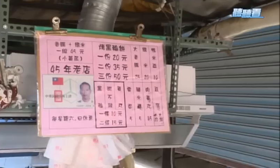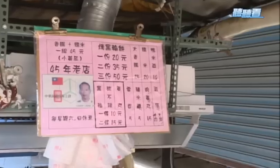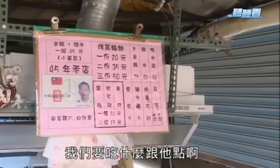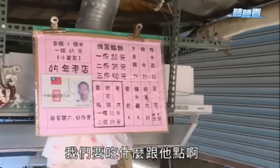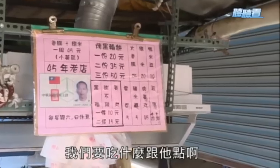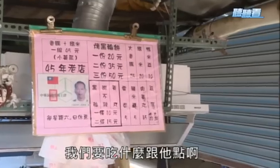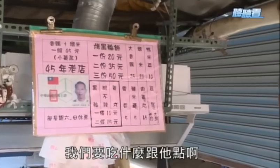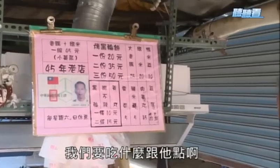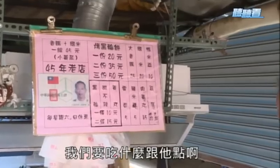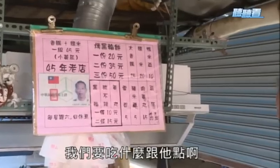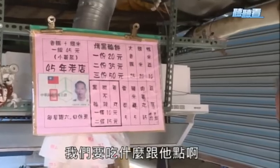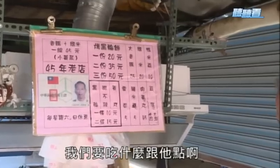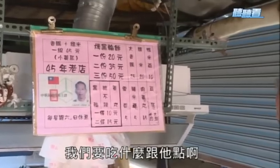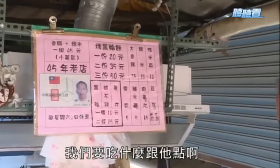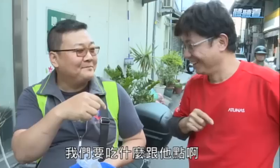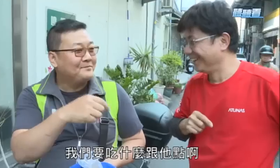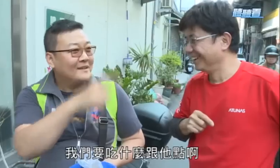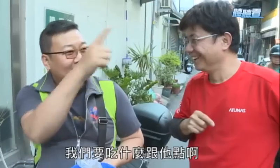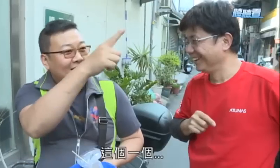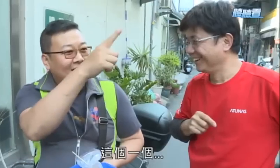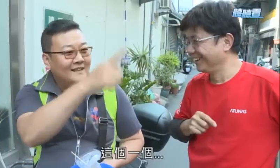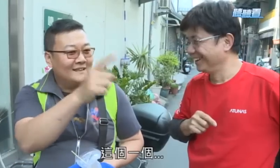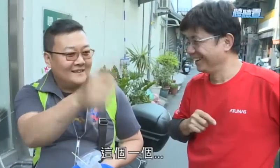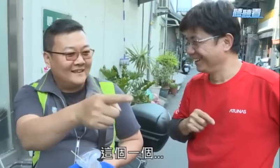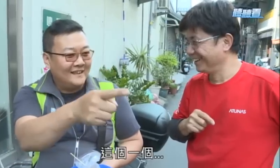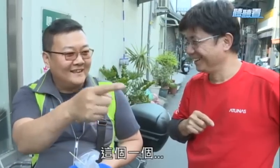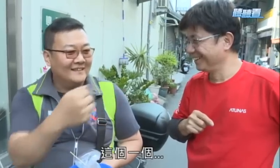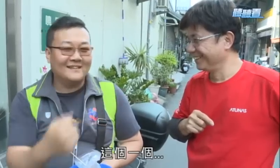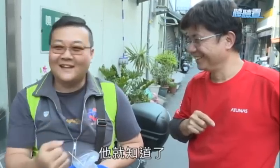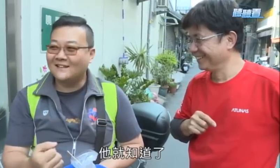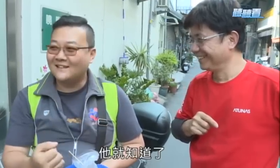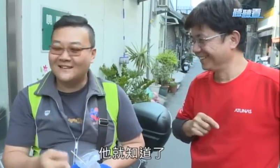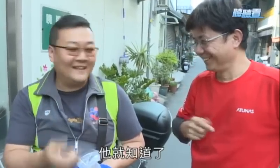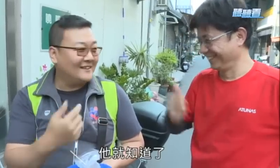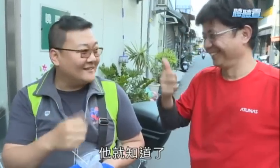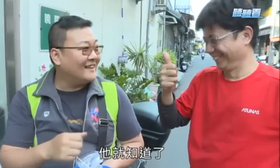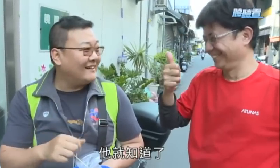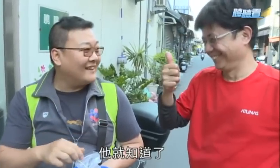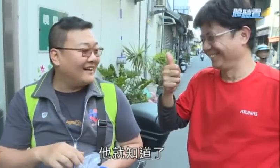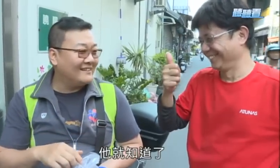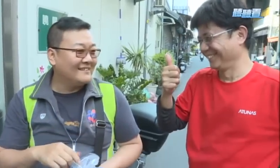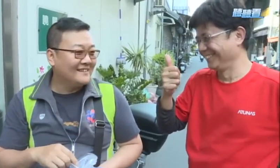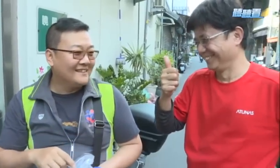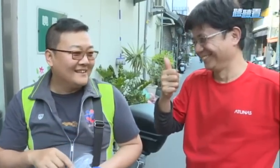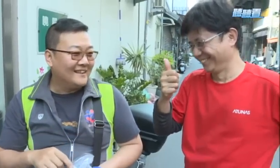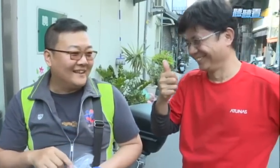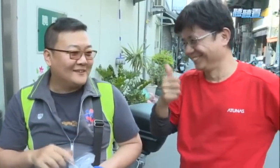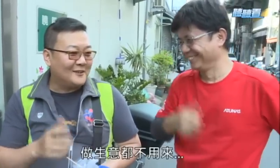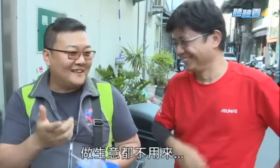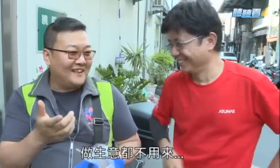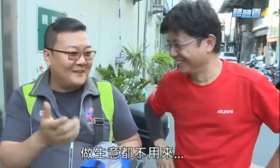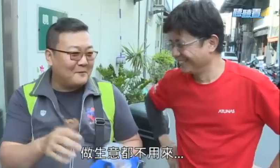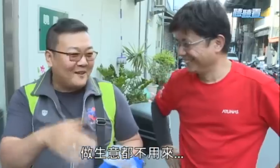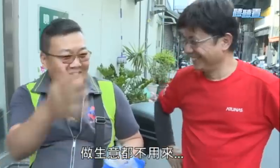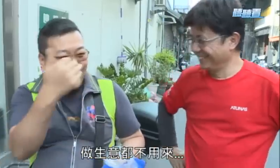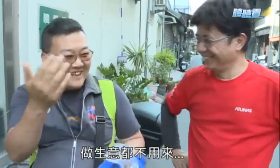哎呀，我们要吃什么跟他点啊，这个一个，他就知道了。做生意都不用